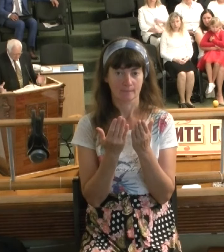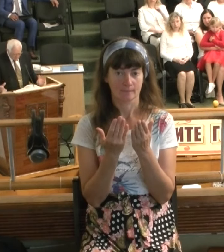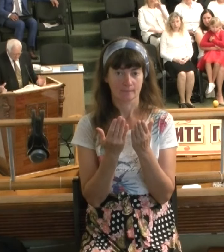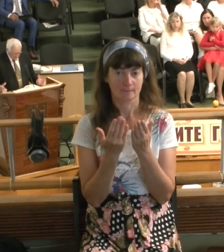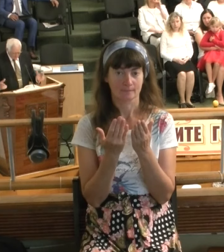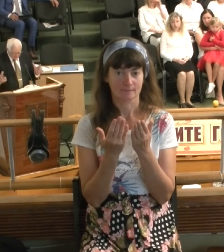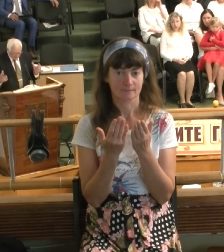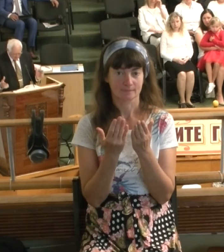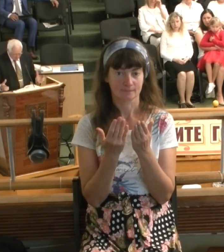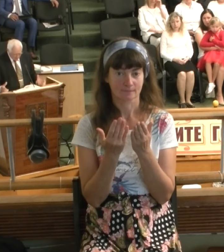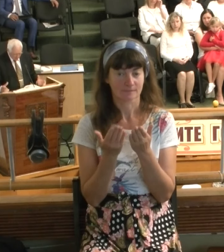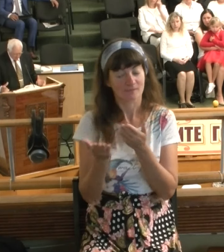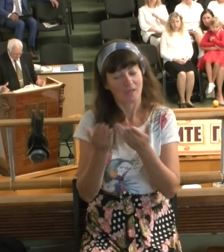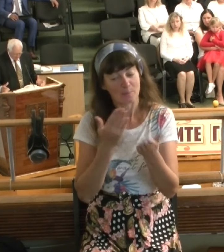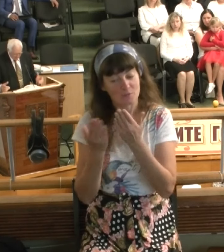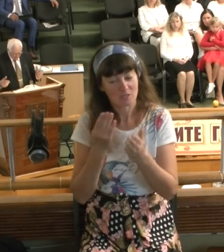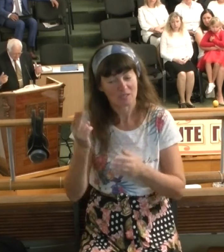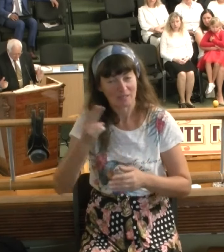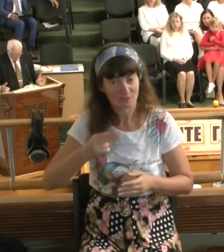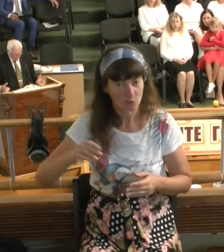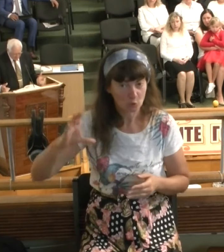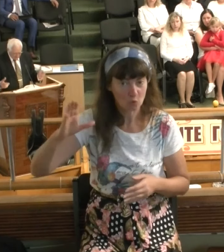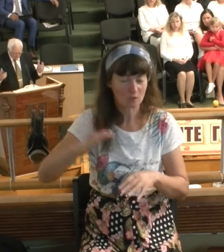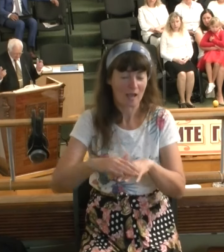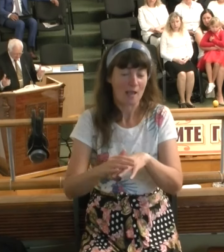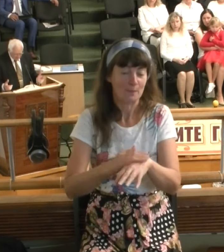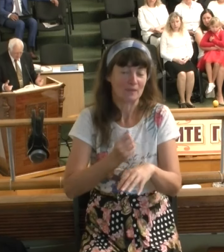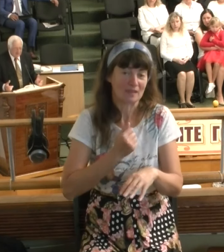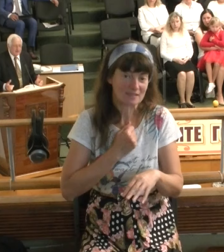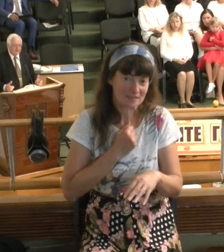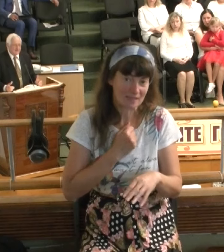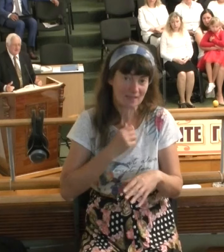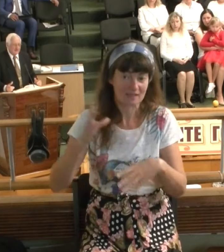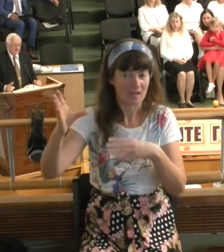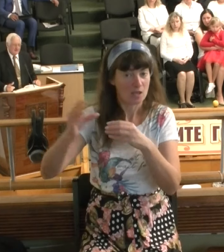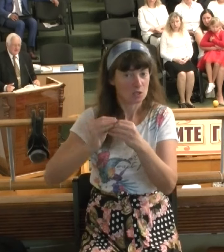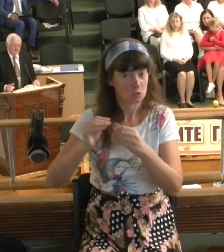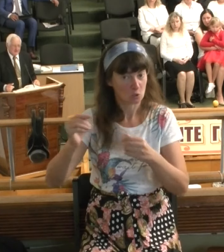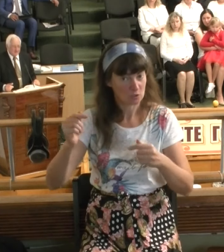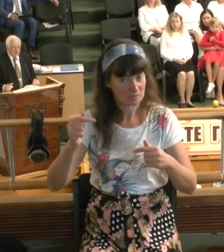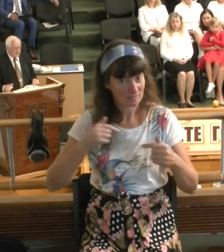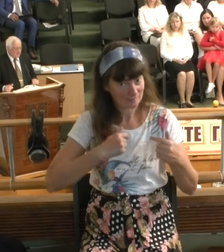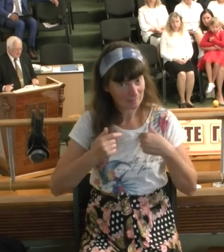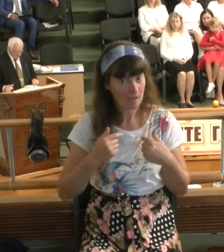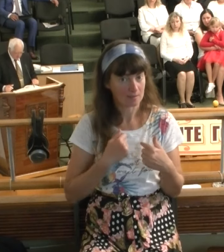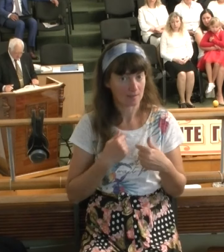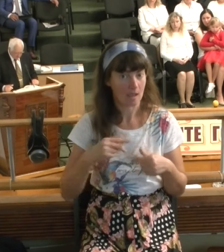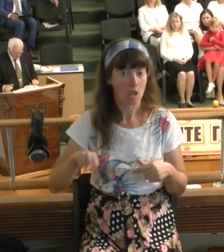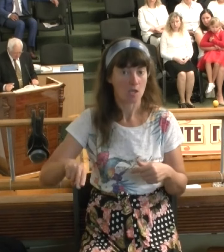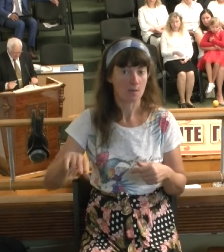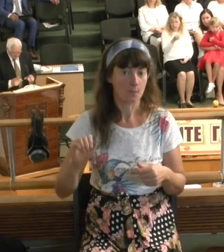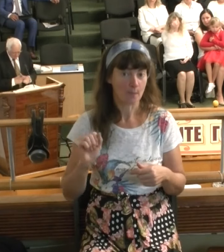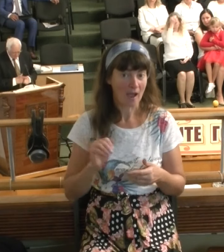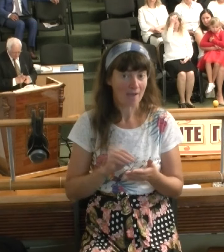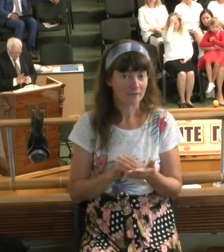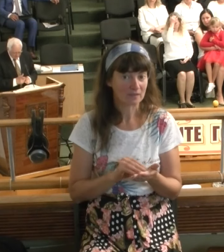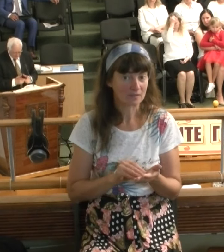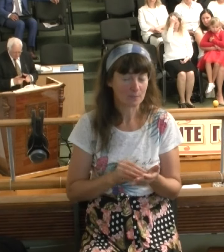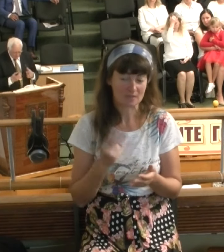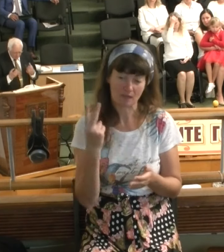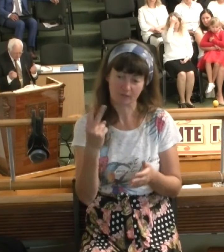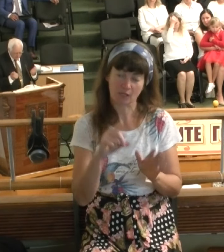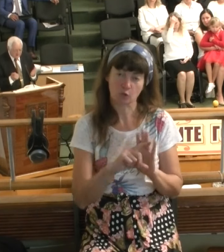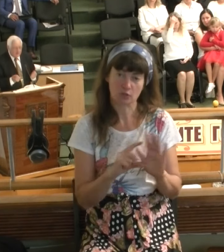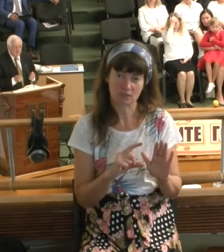отраде любви, общении духа, милосердии, сострадательности. И апостол Павел пишет второй